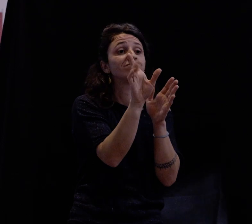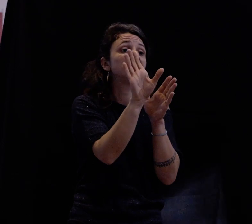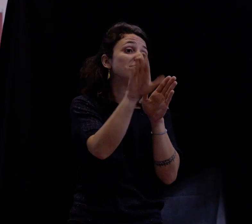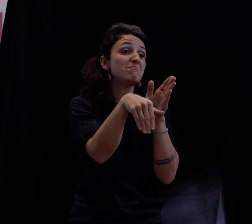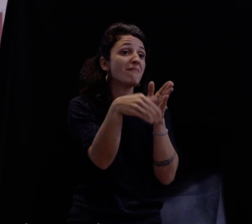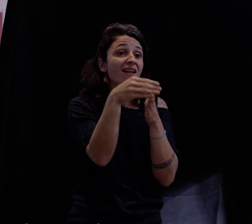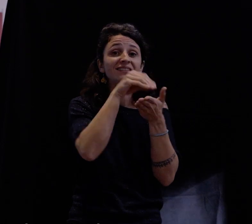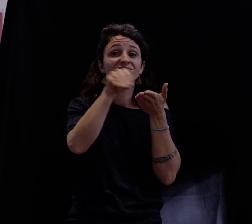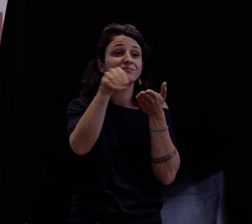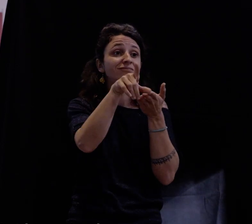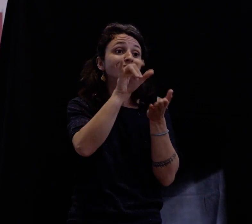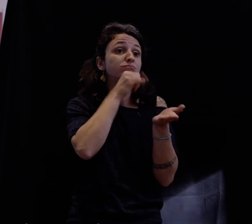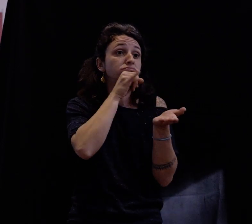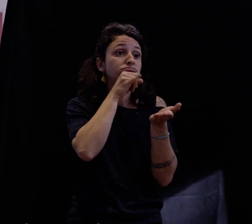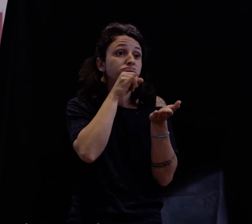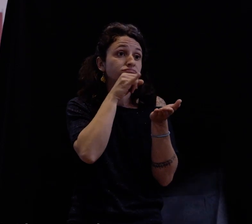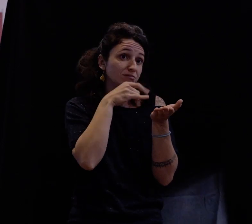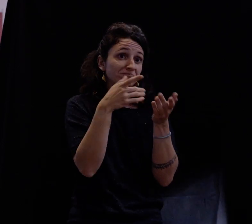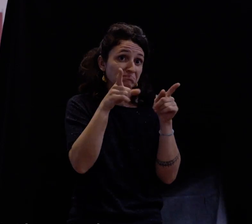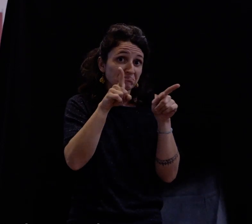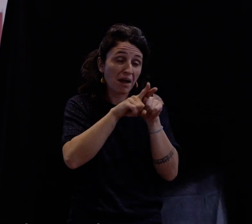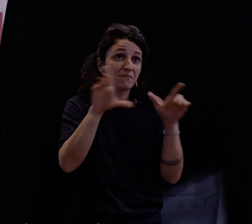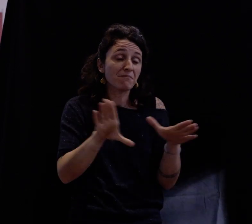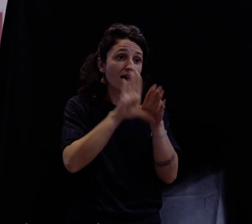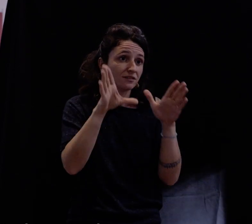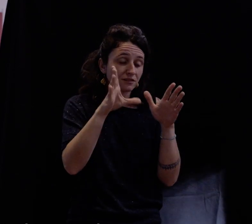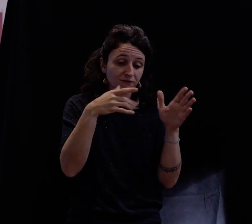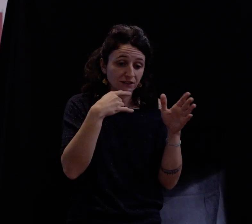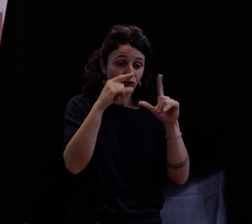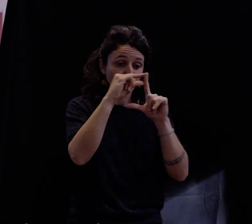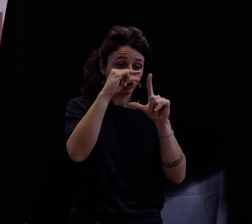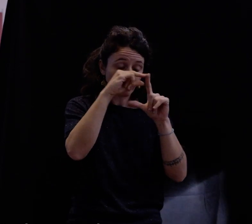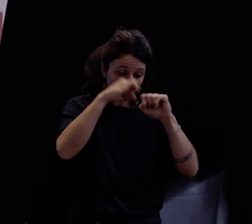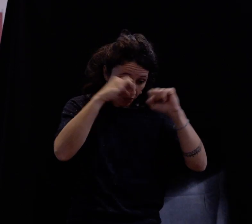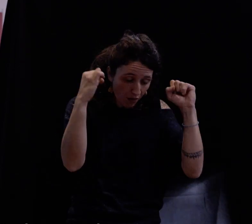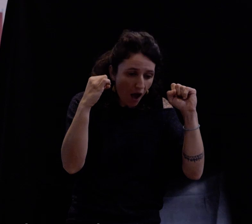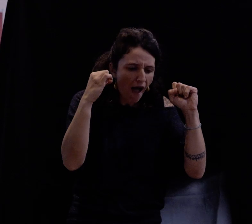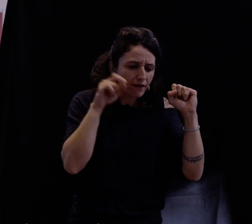concrètement qu'on fait, c'est aller chercher une erreur à l'intérieur du gène, un mot qui serait mal écrit.